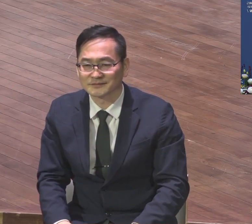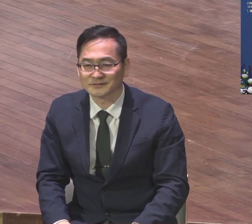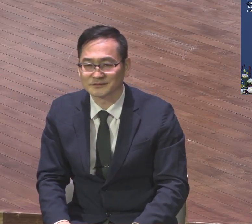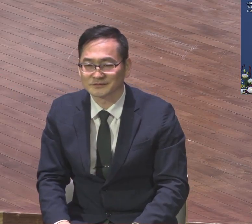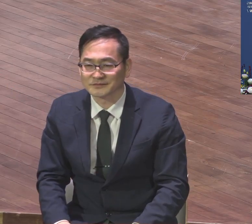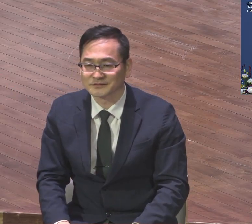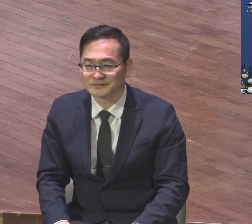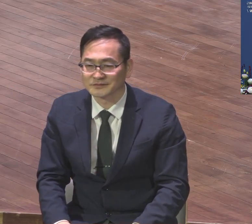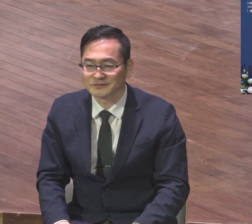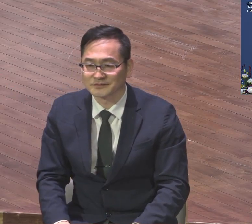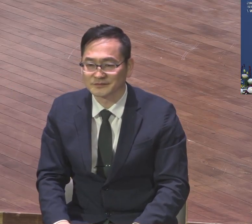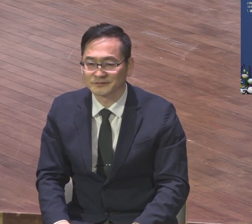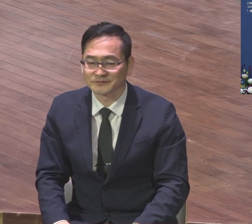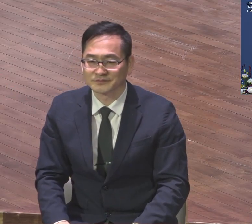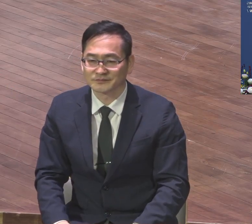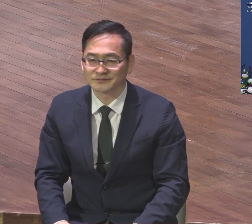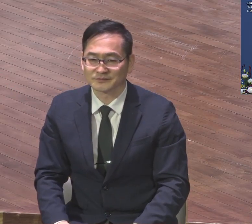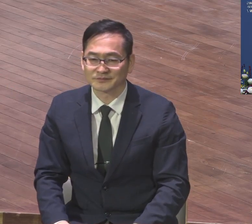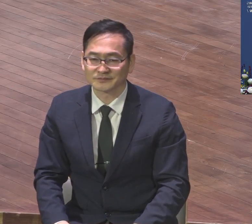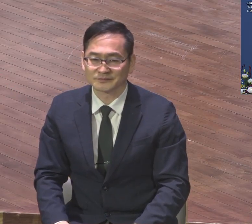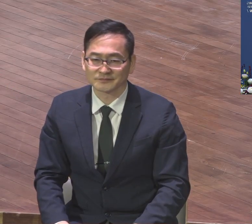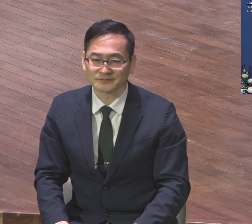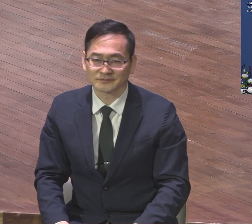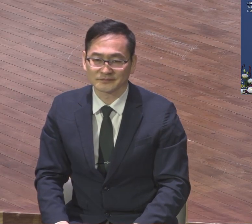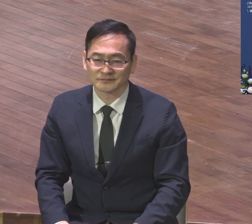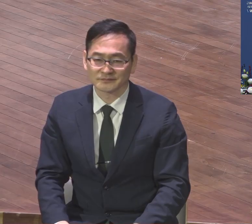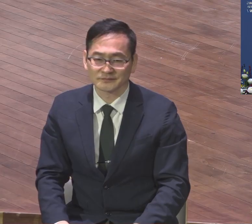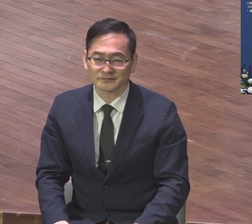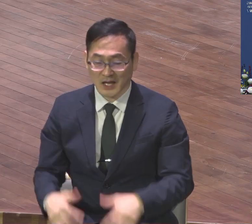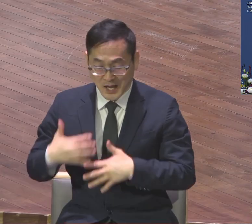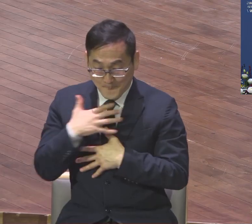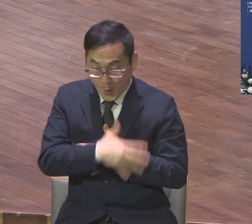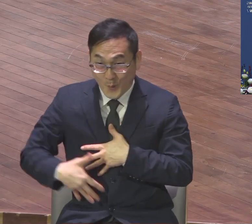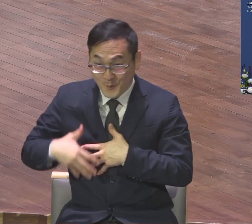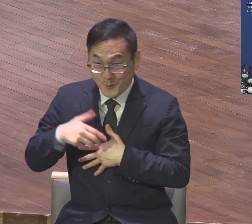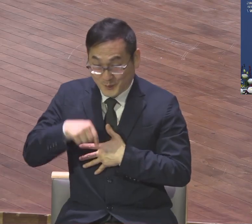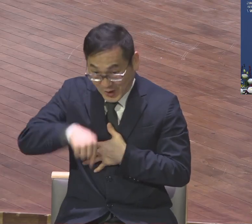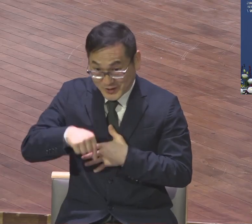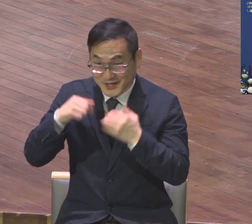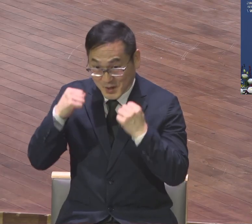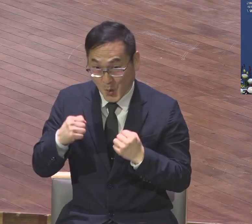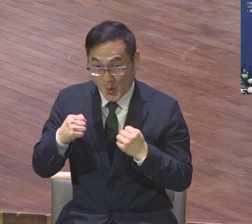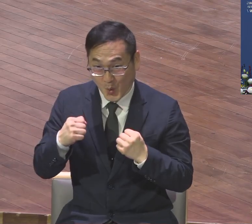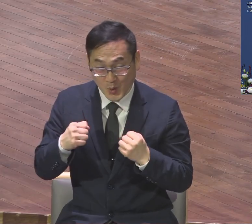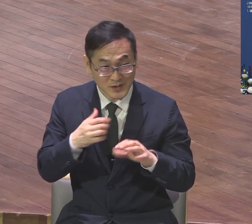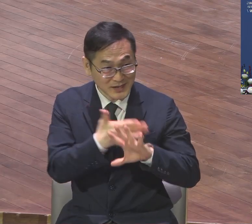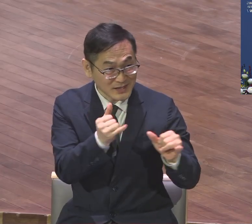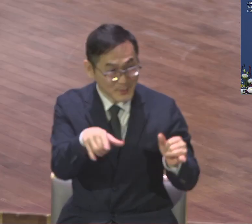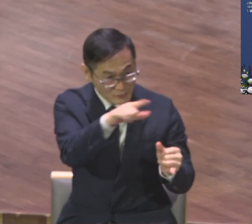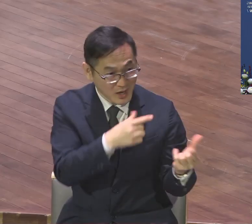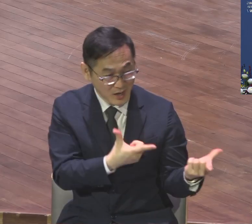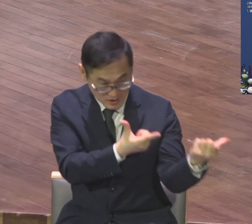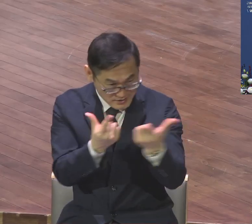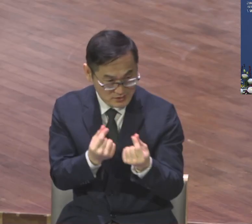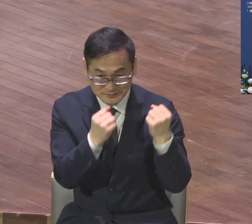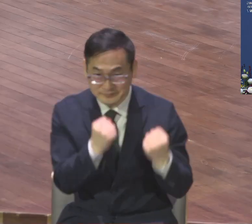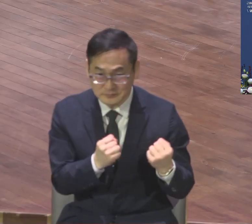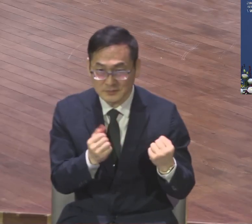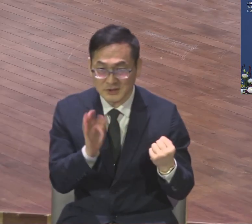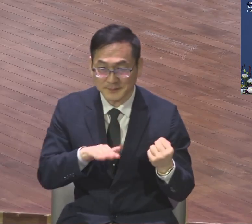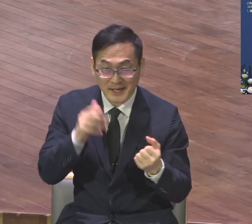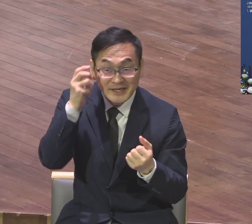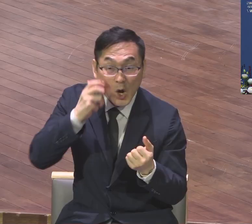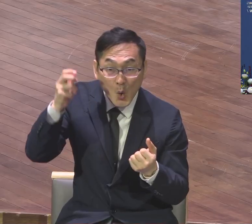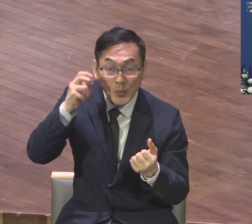대한민국에 육체로 살지만 한국 사람 아닙니다. 우리의 시민권은 하늘에 있는지라. 하나님의 나라에